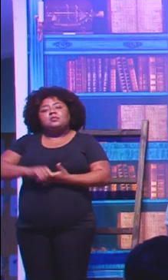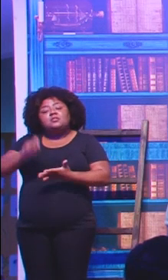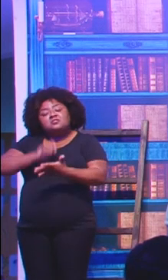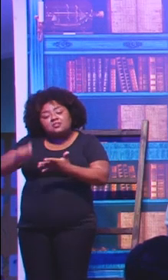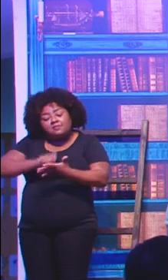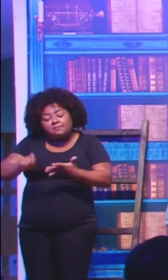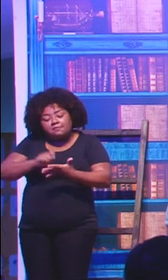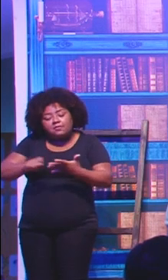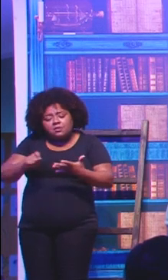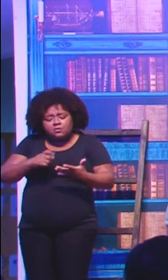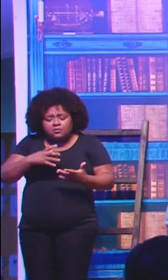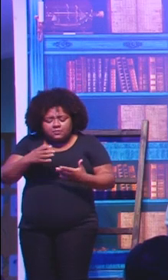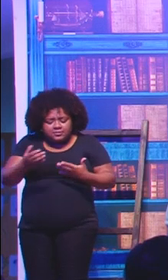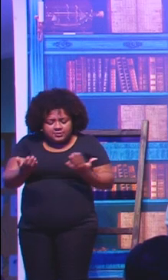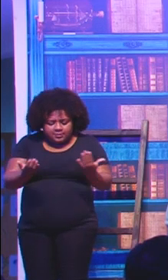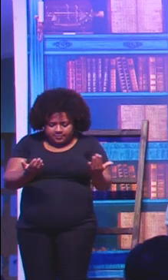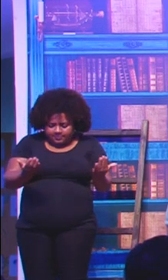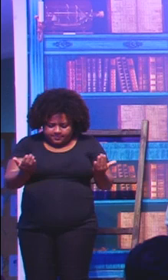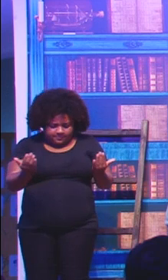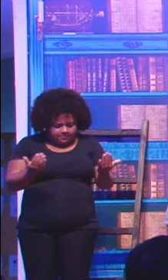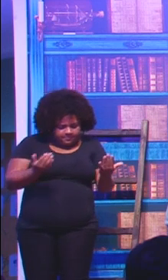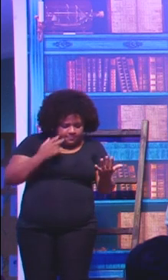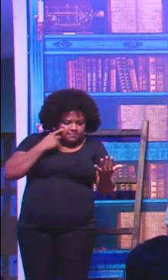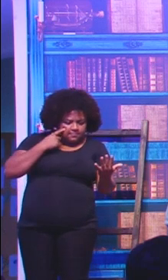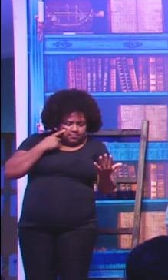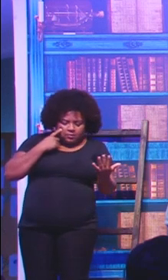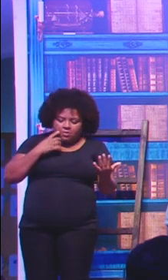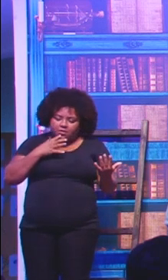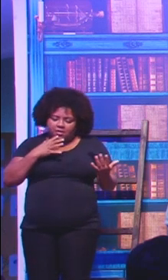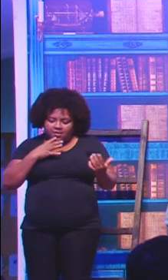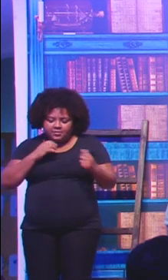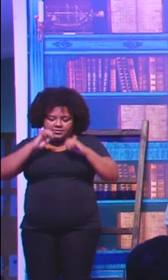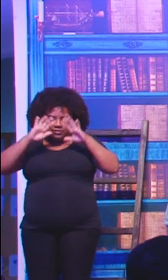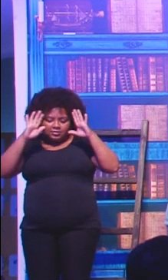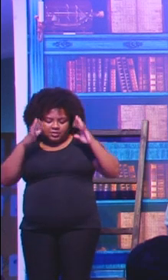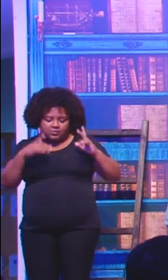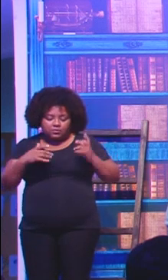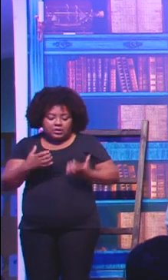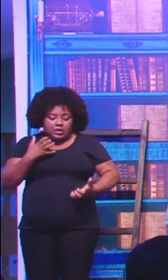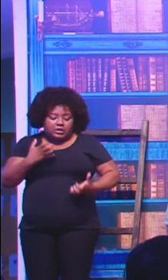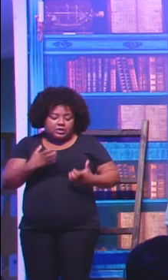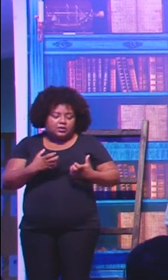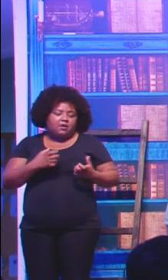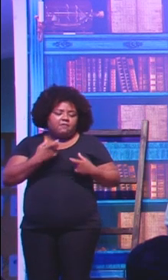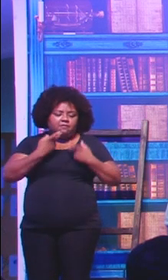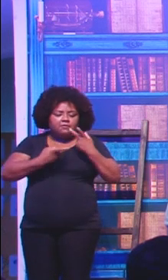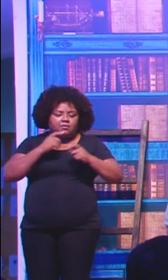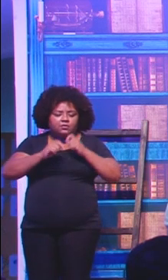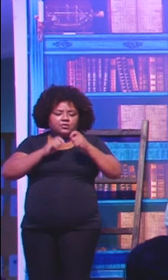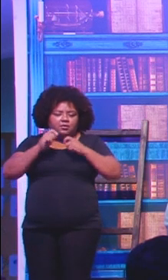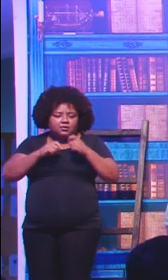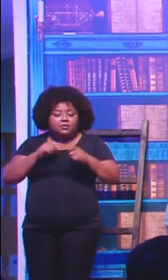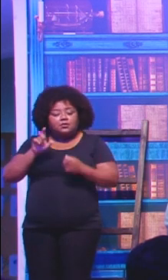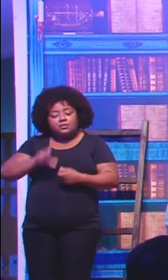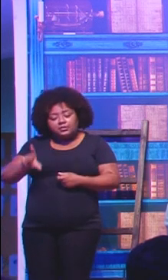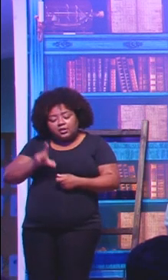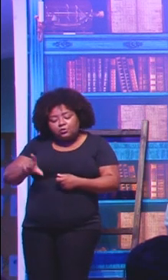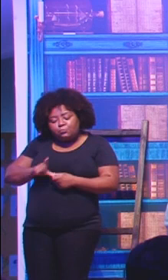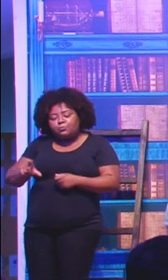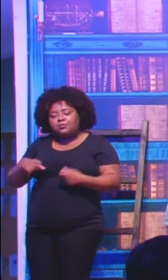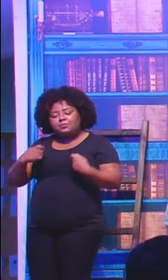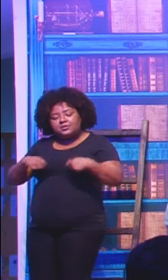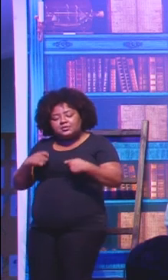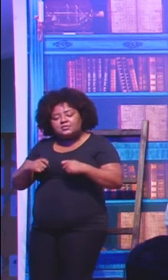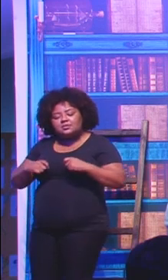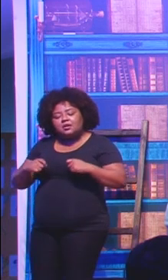escrevendo que você conhece aquilo que você quer dizer. Né? O exercício da literatura é o exercício com a